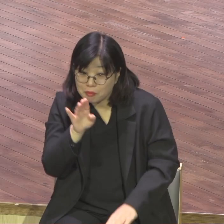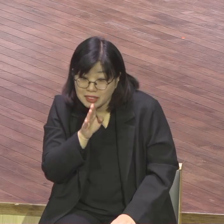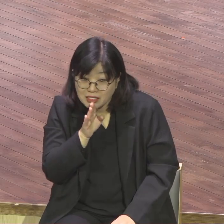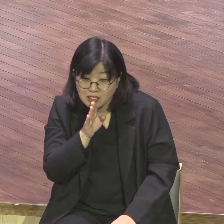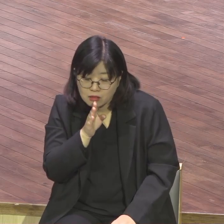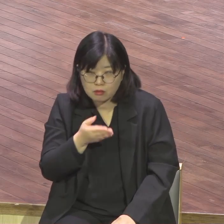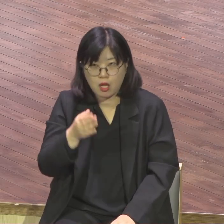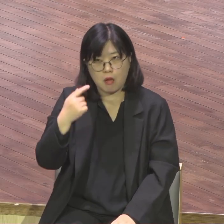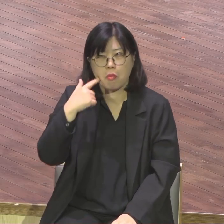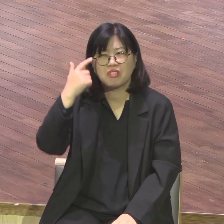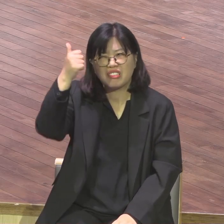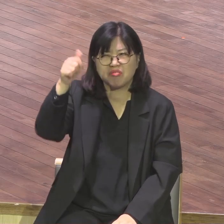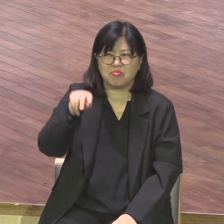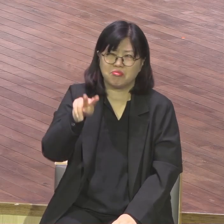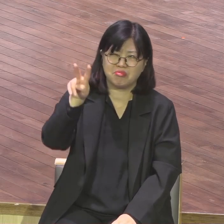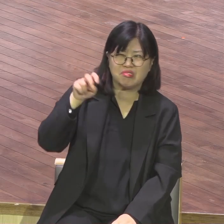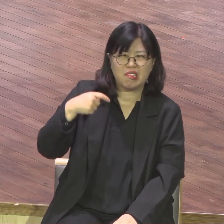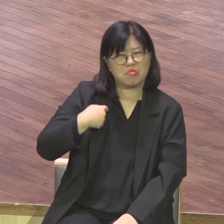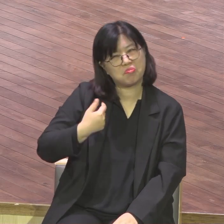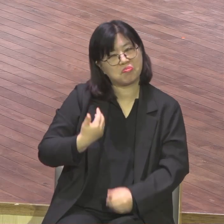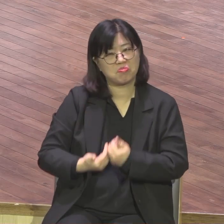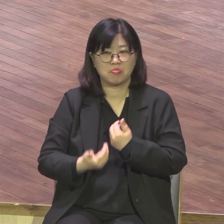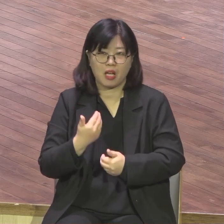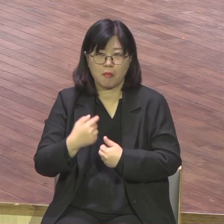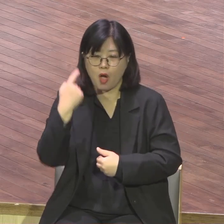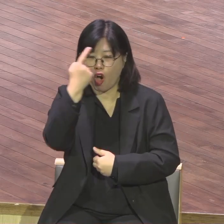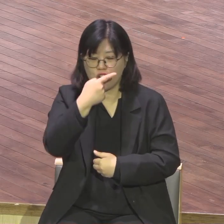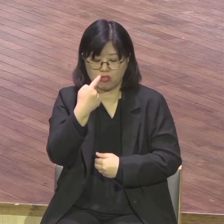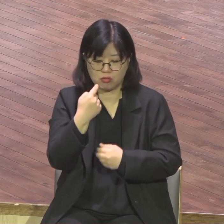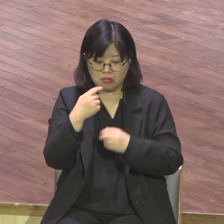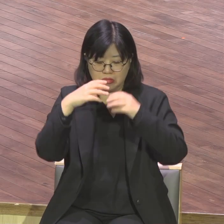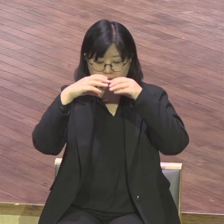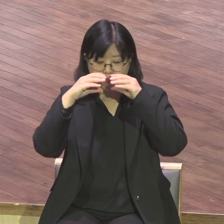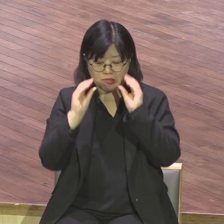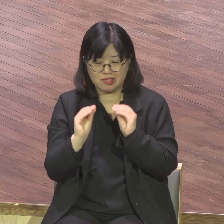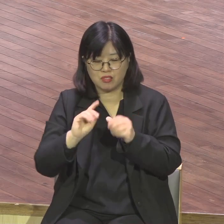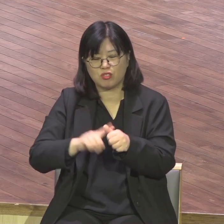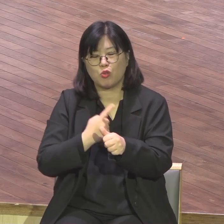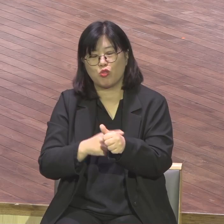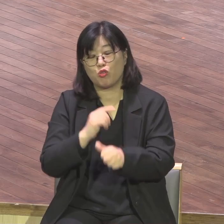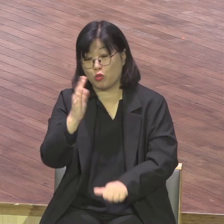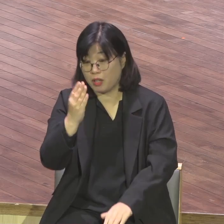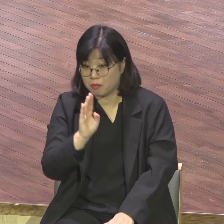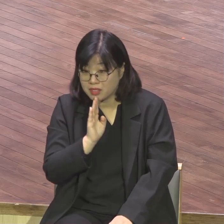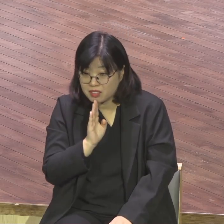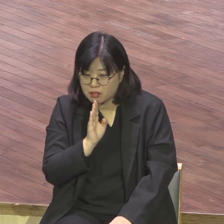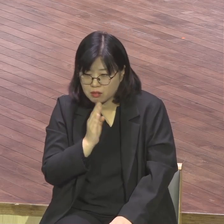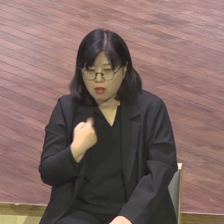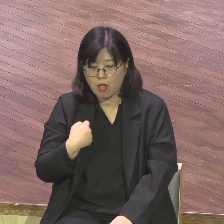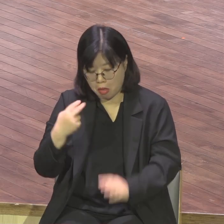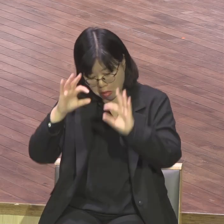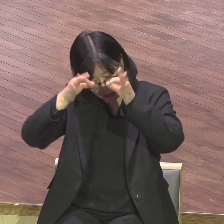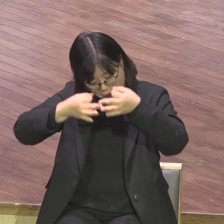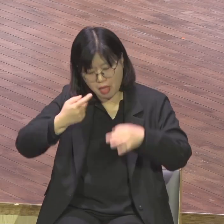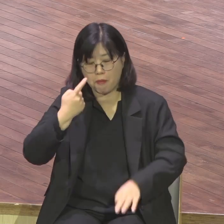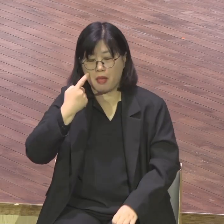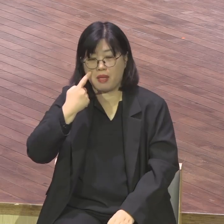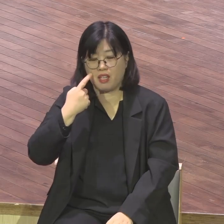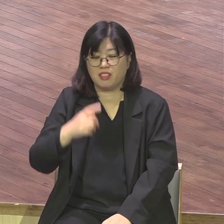사람도 그런데 하나님은 더 잘 아시지. 여러분요, 어떤 삶을 살아도 하나님은 사람과